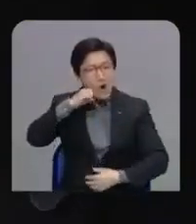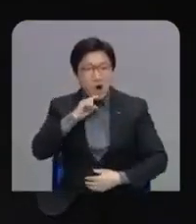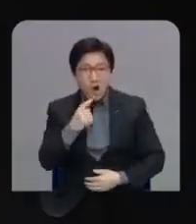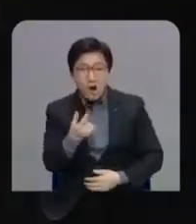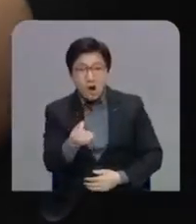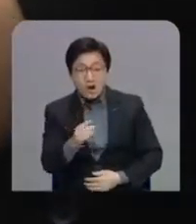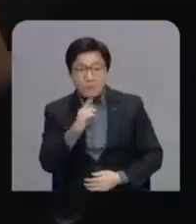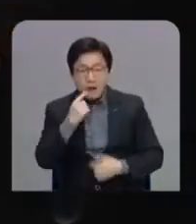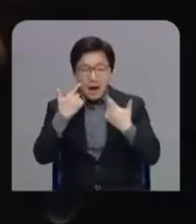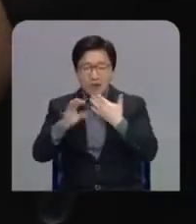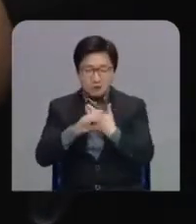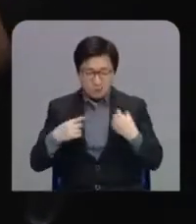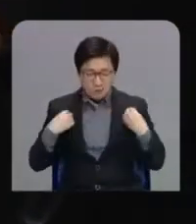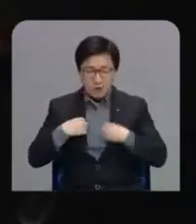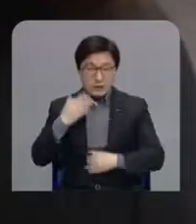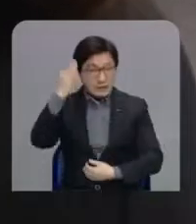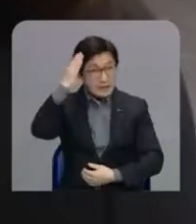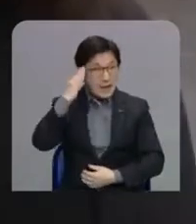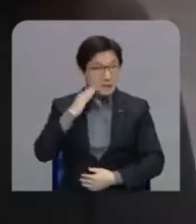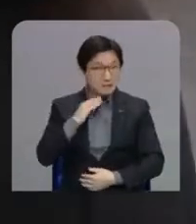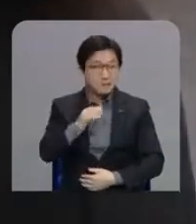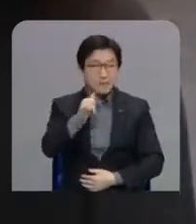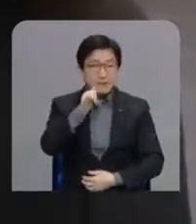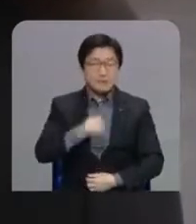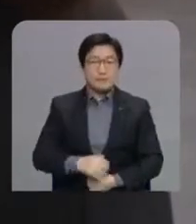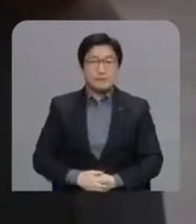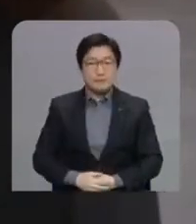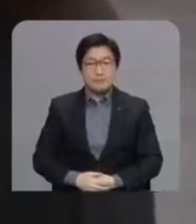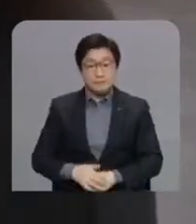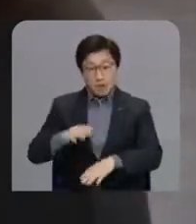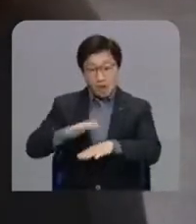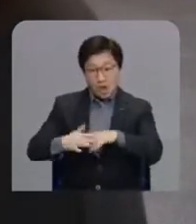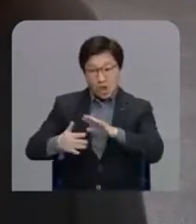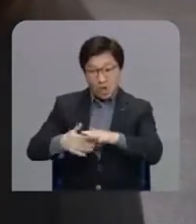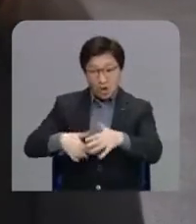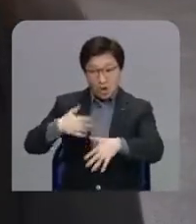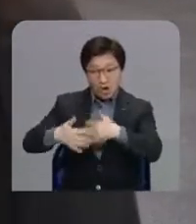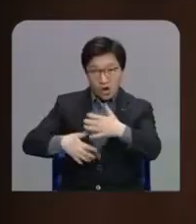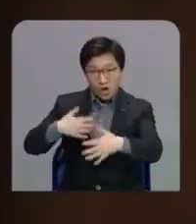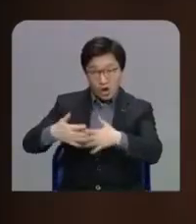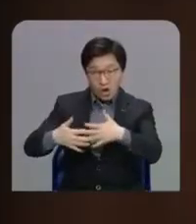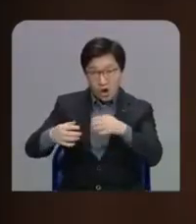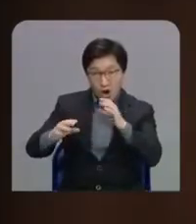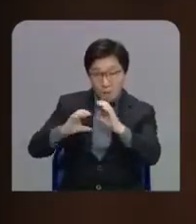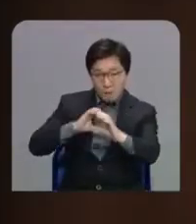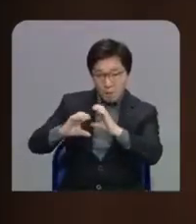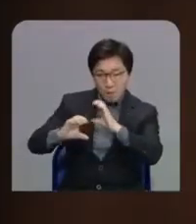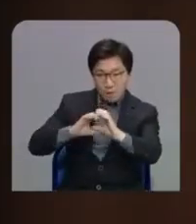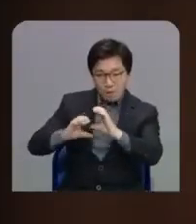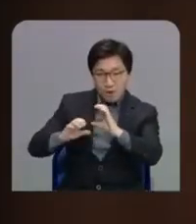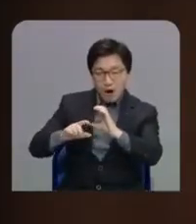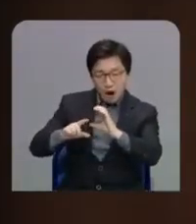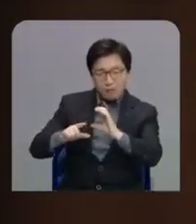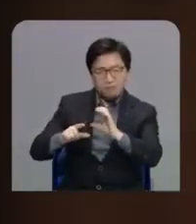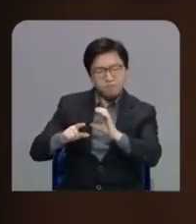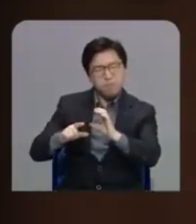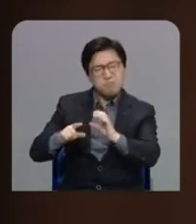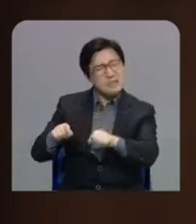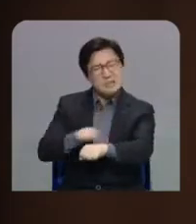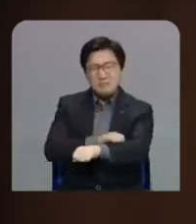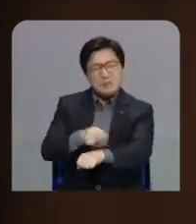생길 수 있어서 검은 옷만 입고 있습니다. 손짓으로 선한 영향력을 전하는 이들의 바람은 매우 소박합니다.